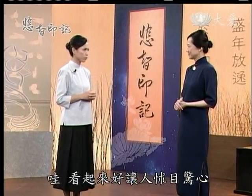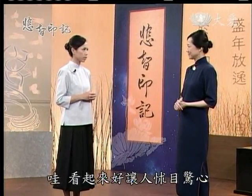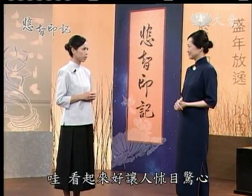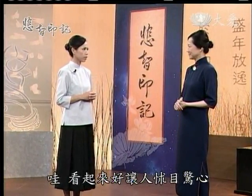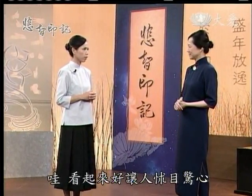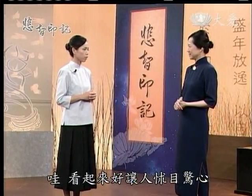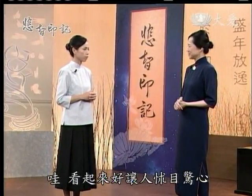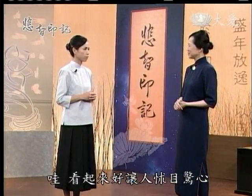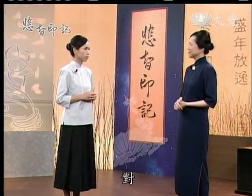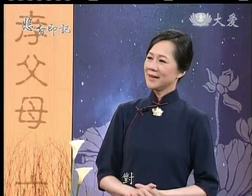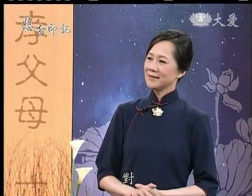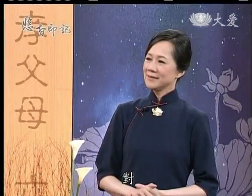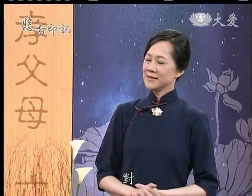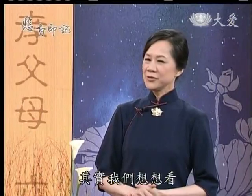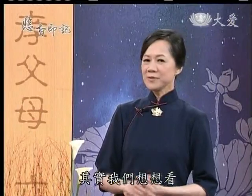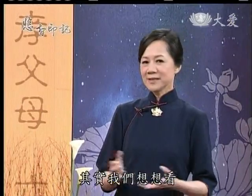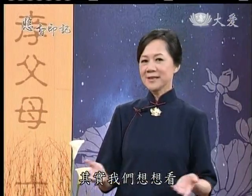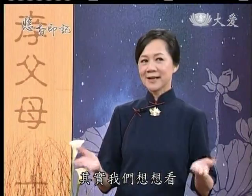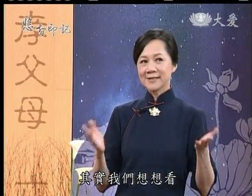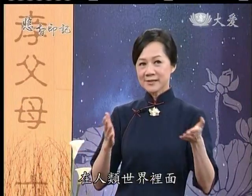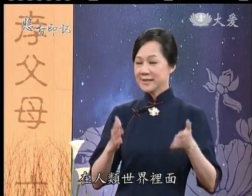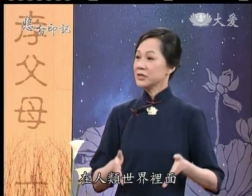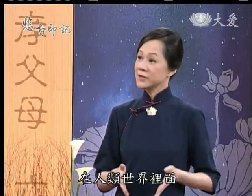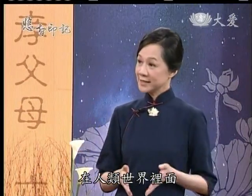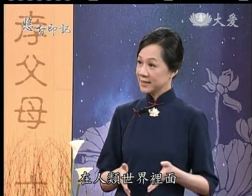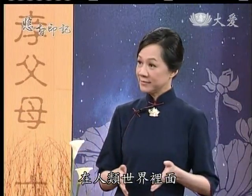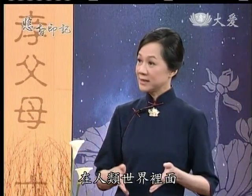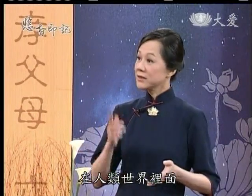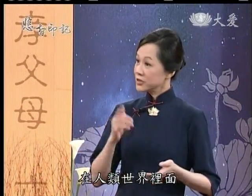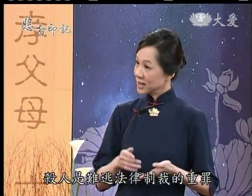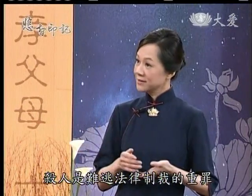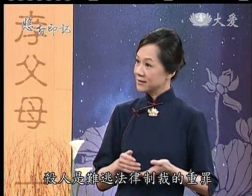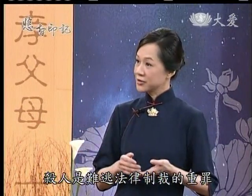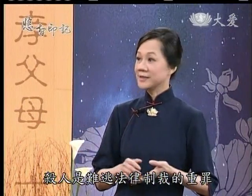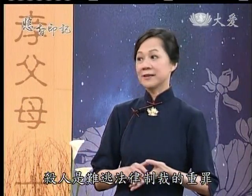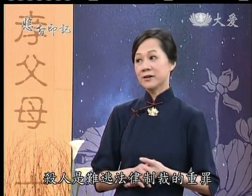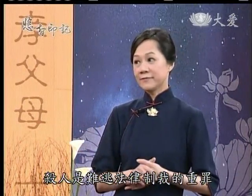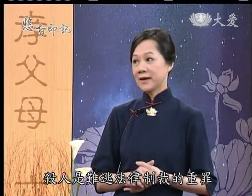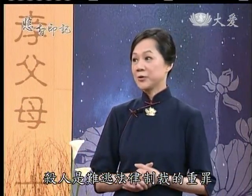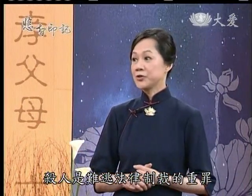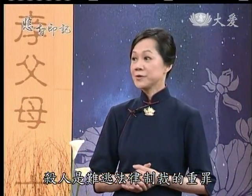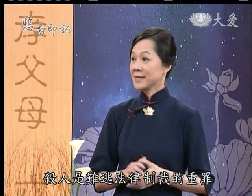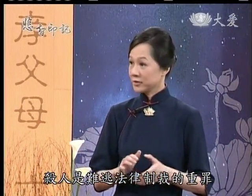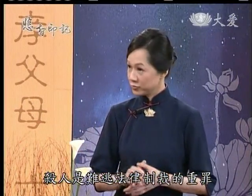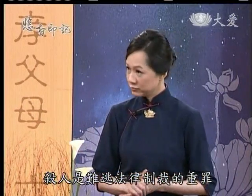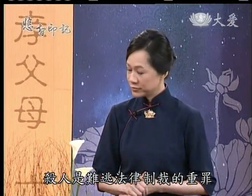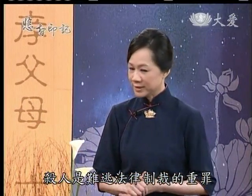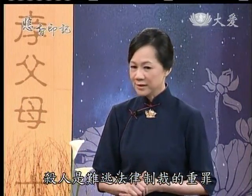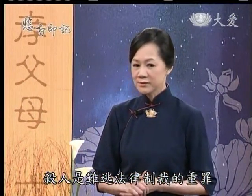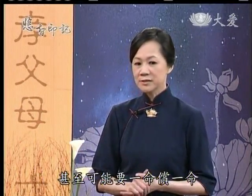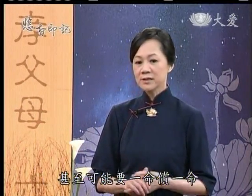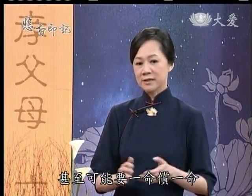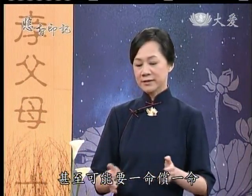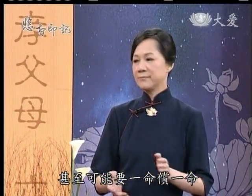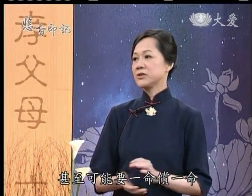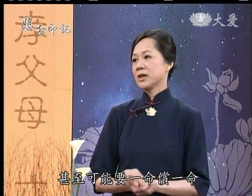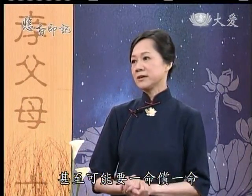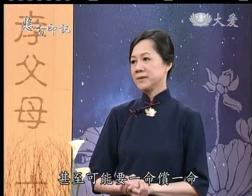触目惊心哦。 对呀，其实我们想想看，在人类世界里面，杀人是难逃法律制裁的重罪，甚至可能要一命偿一